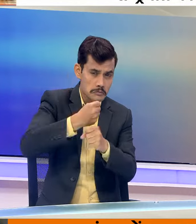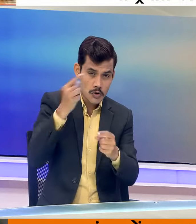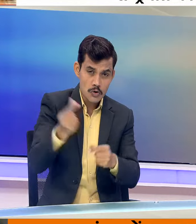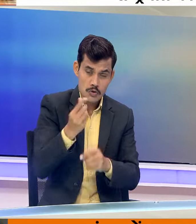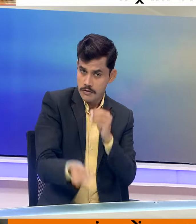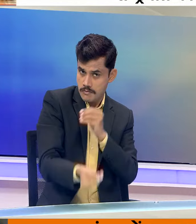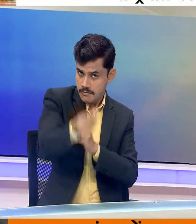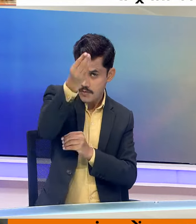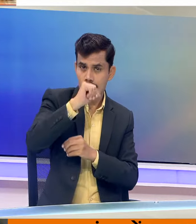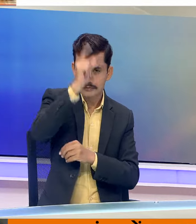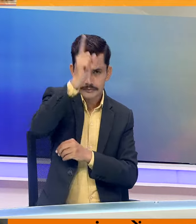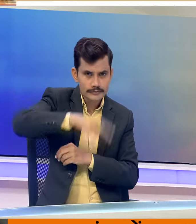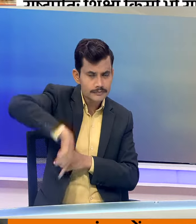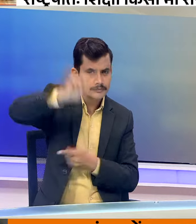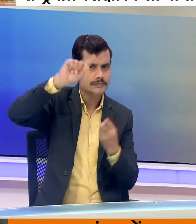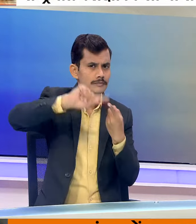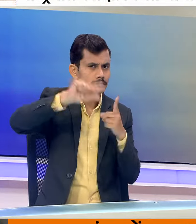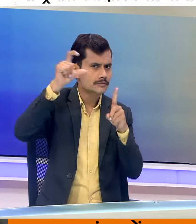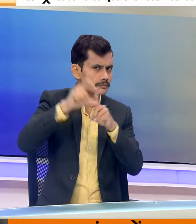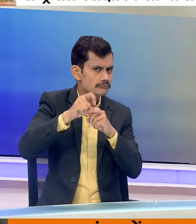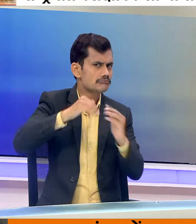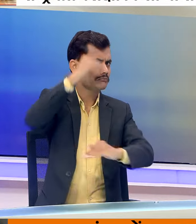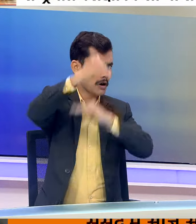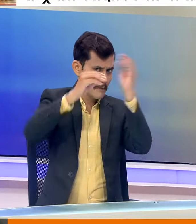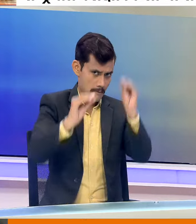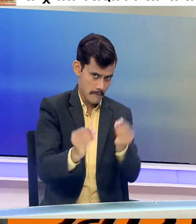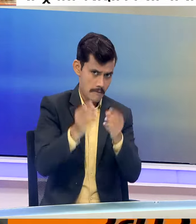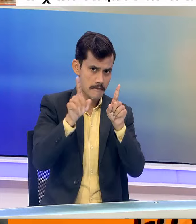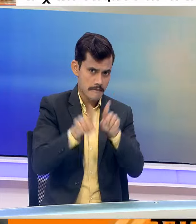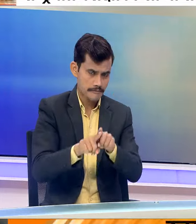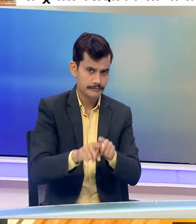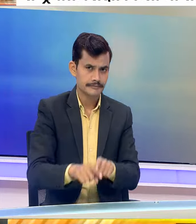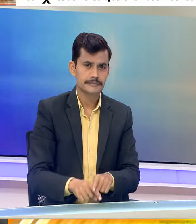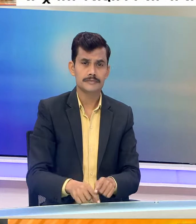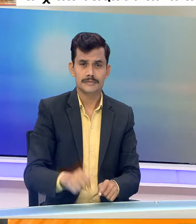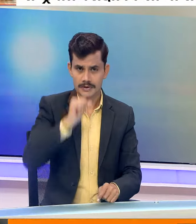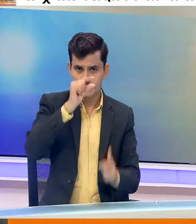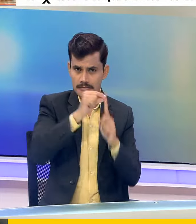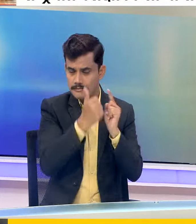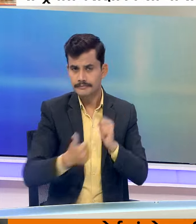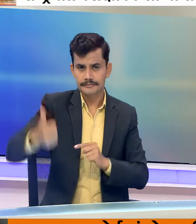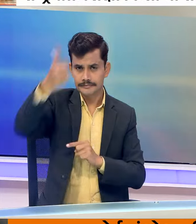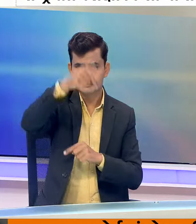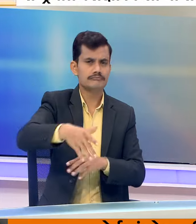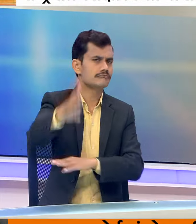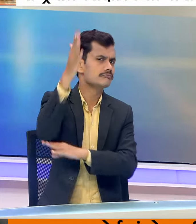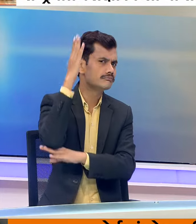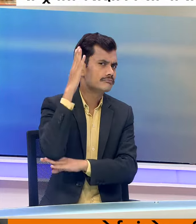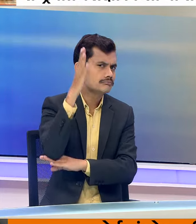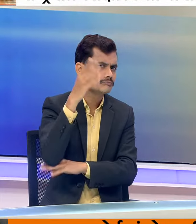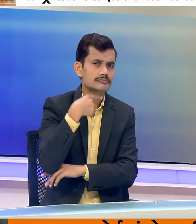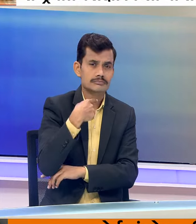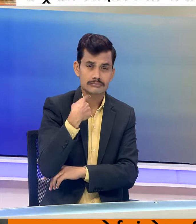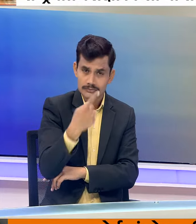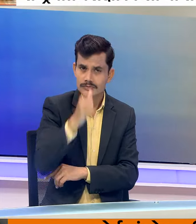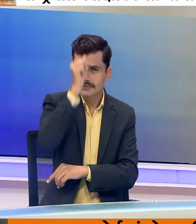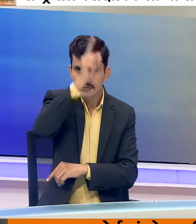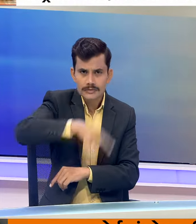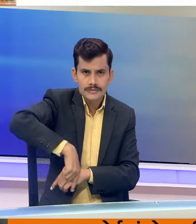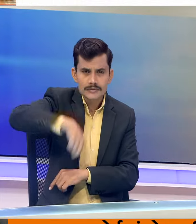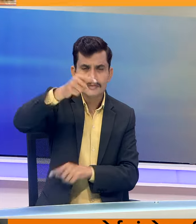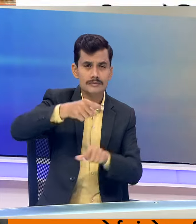भारत ने शिक्षा के क्षेत्र में उल्लेखनीय प्रगति की है। राष्ट्रपति द्रौपदी मुर्मू ने अपने संबोधन के दौरान भारत